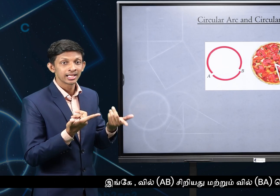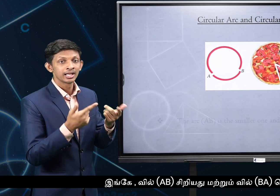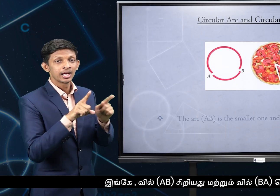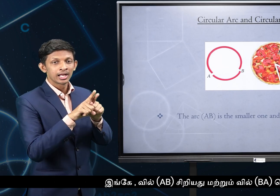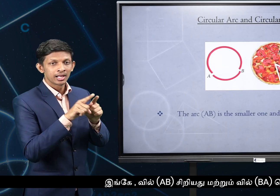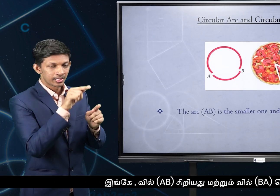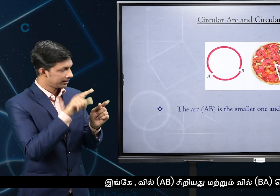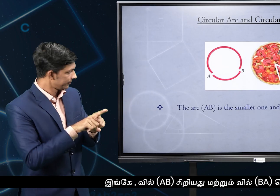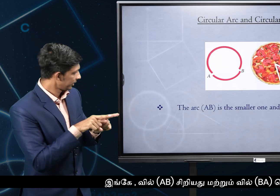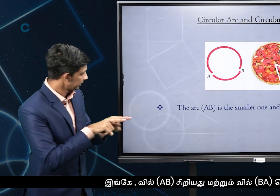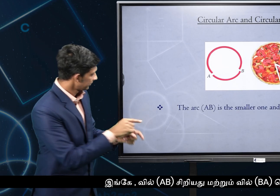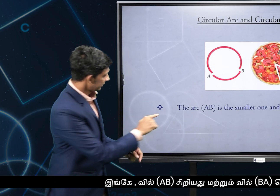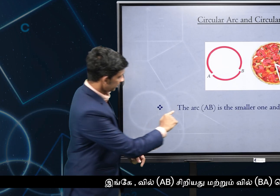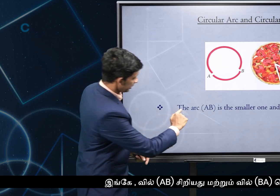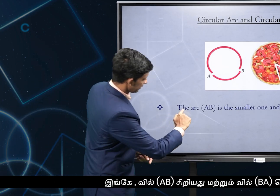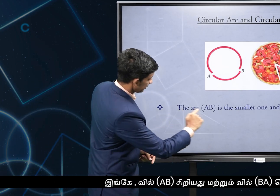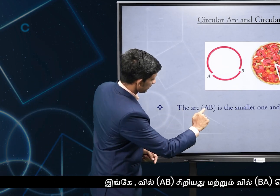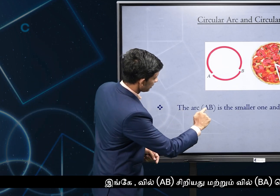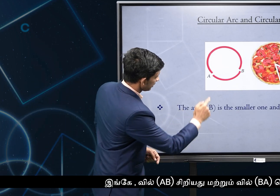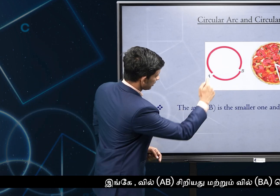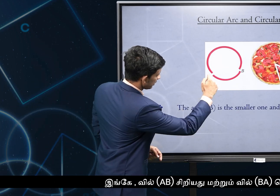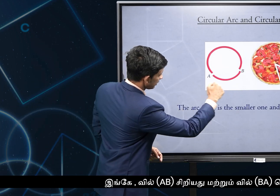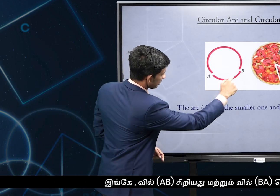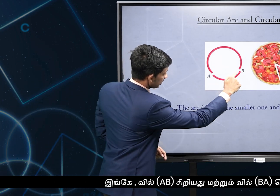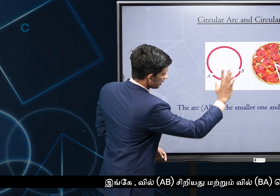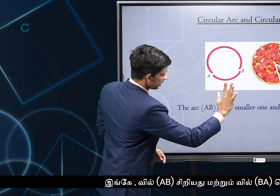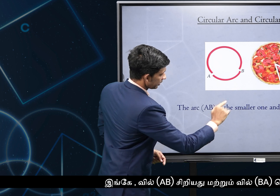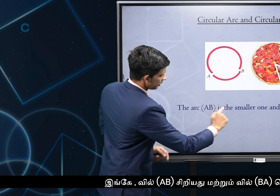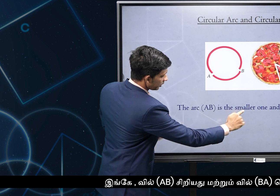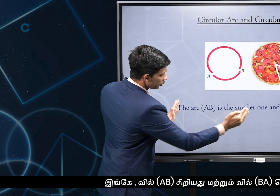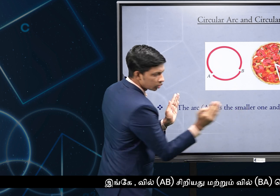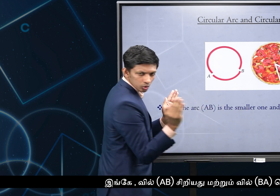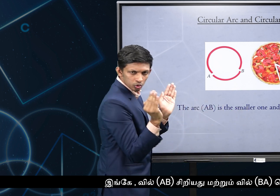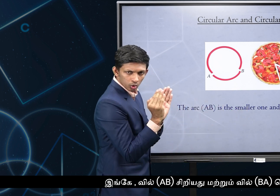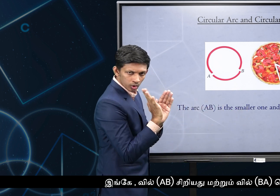இங்கு வில் ஏபி சிறியது மற்றும் வில் பிஏ பெரியது.